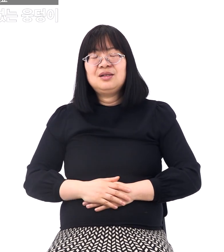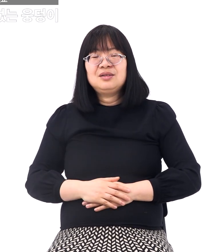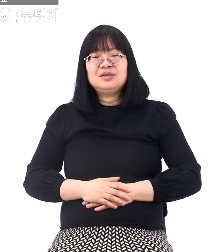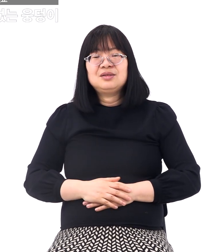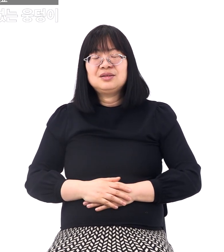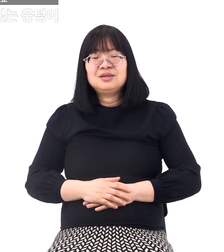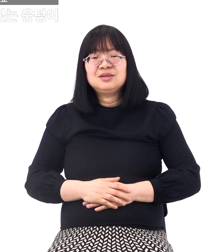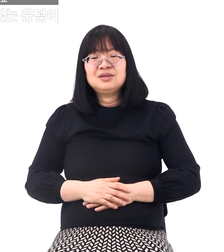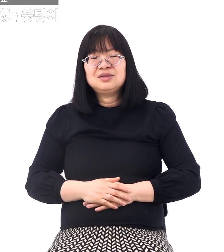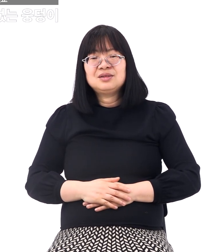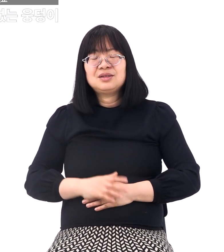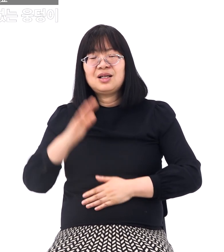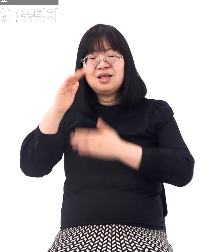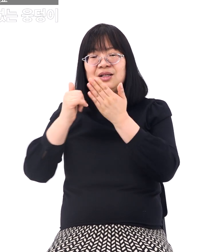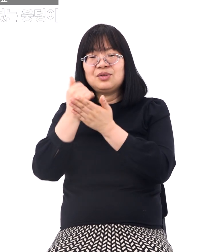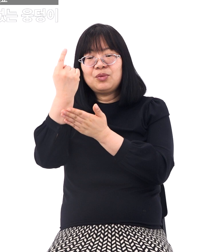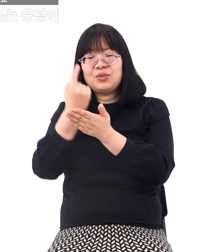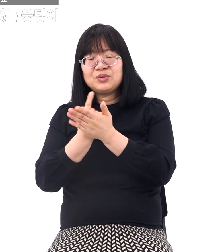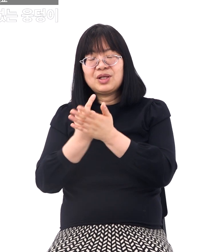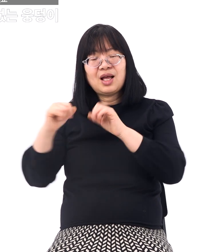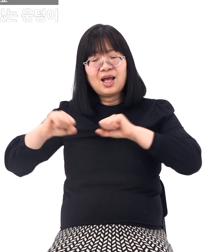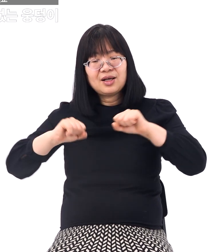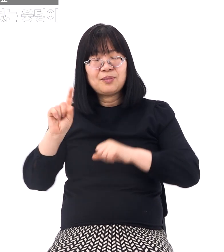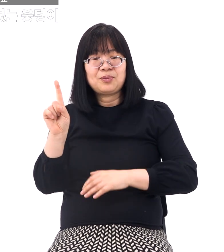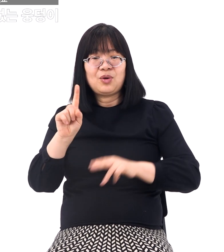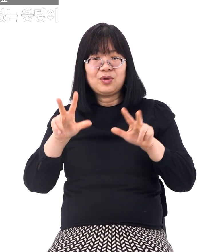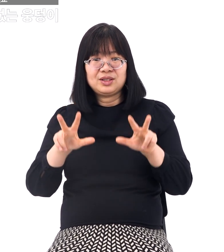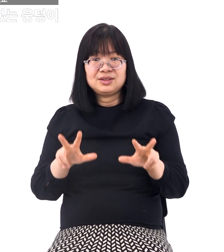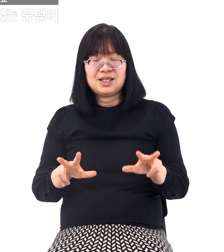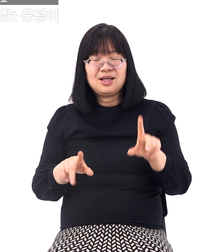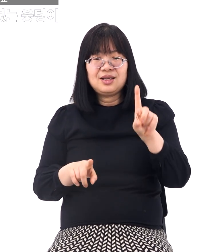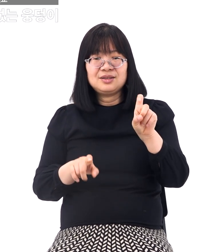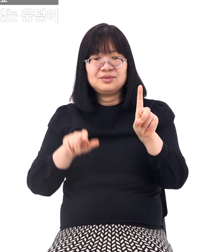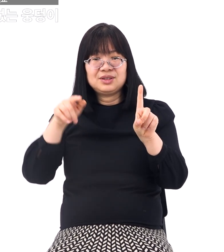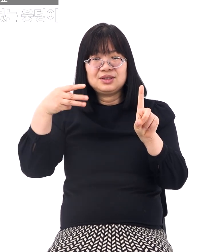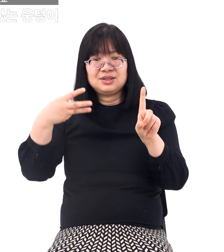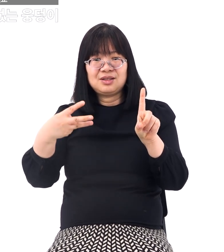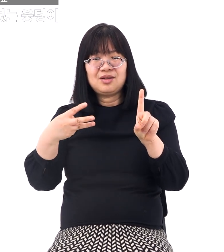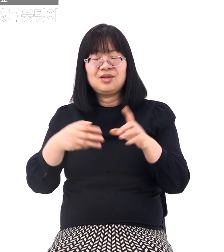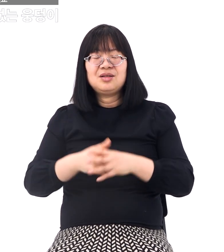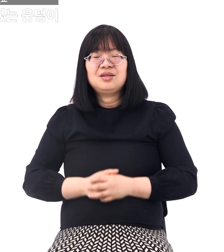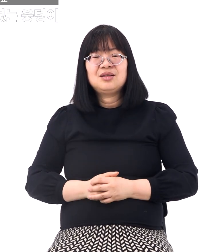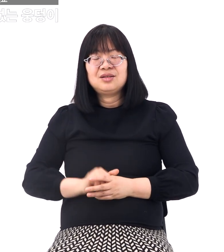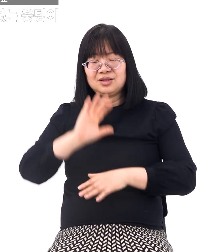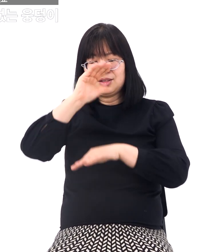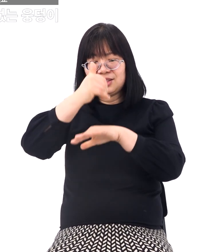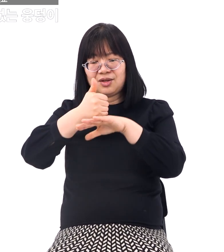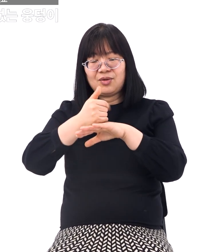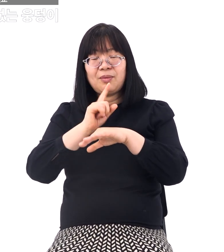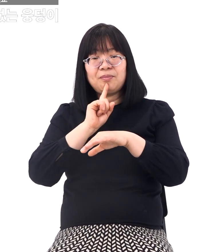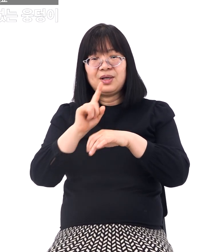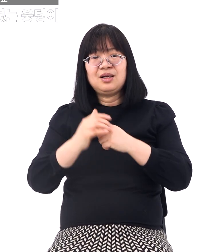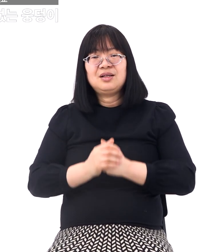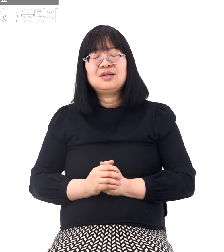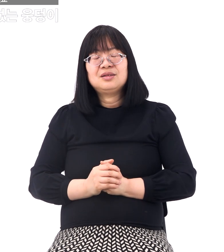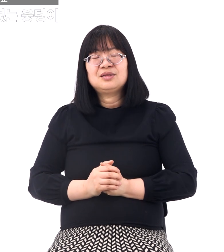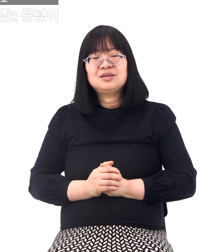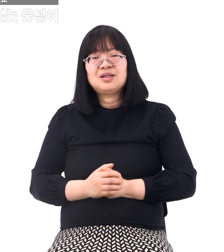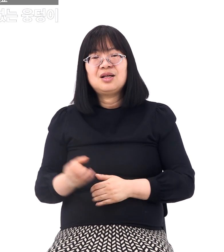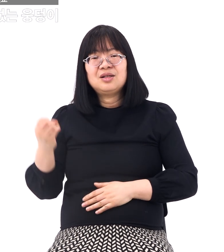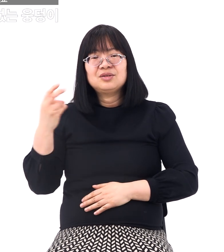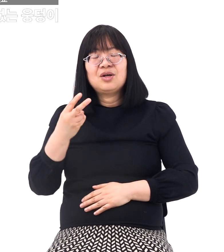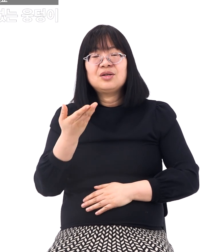겁니다. 그분이 오셔서 뭘 하실 것인가? 이제 11절로 결론.